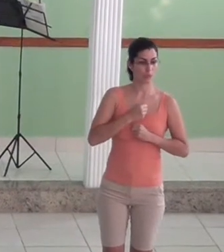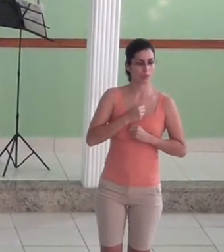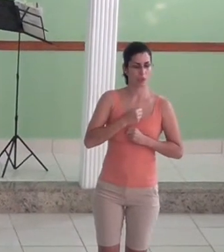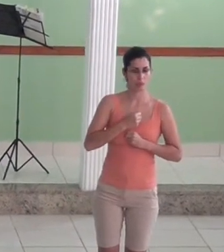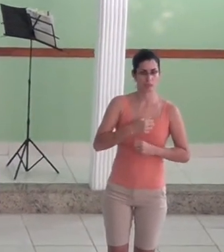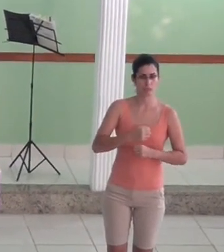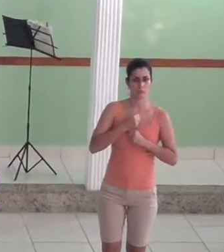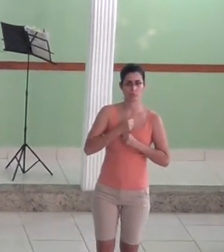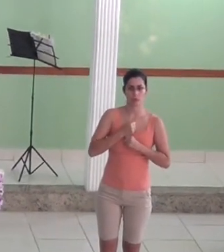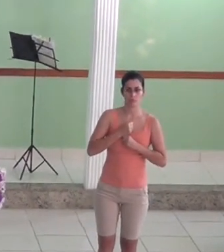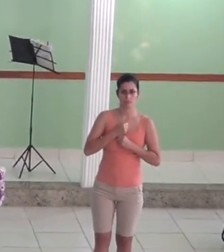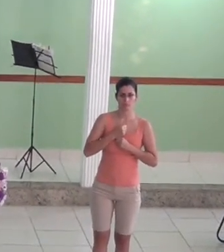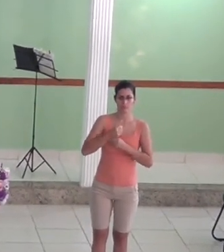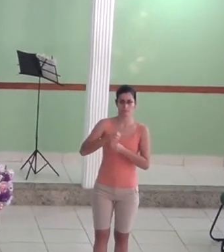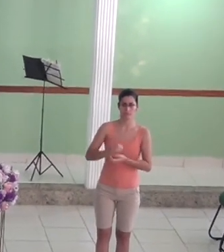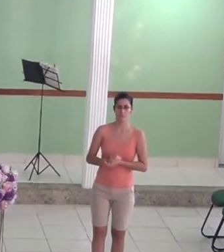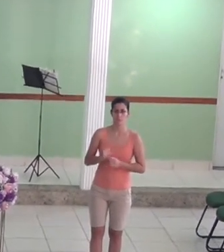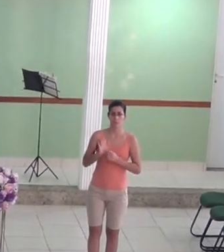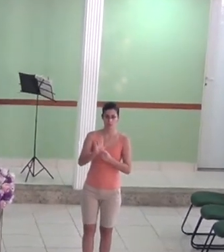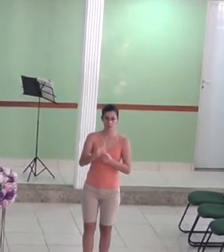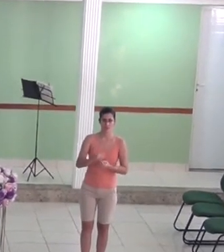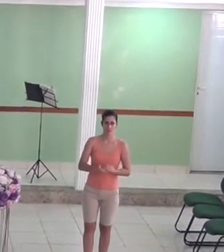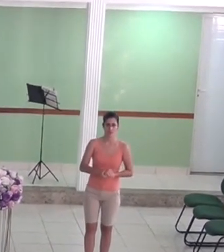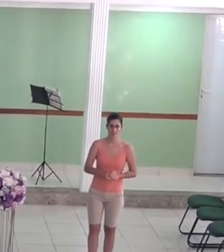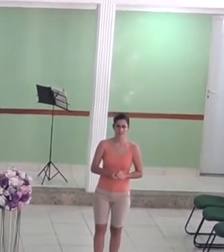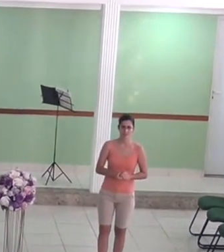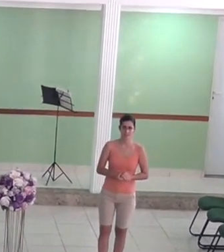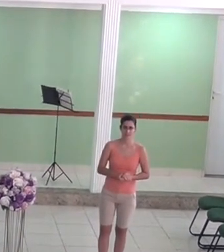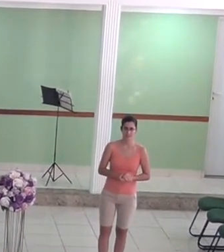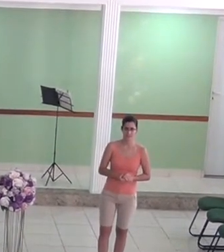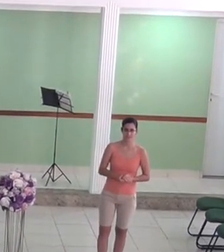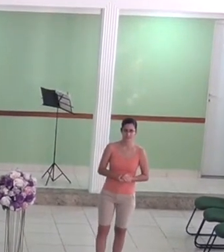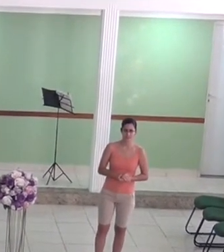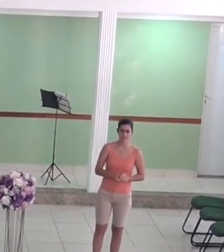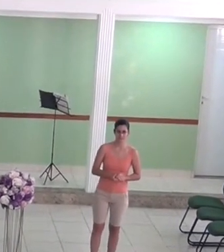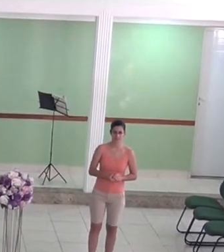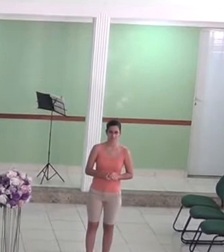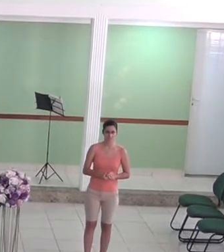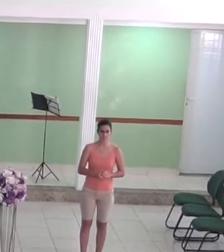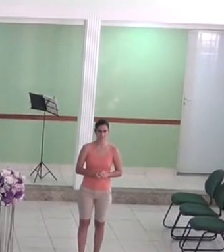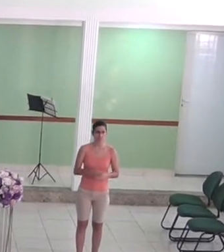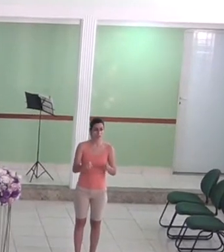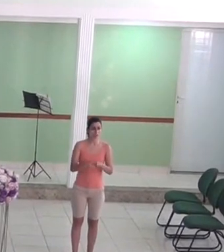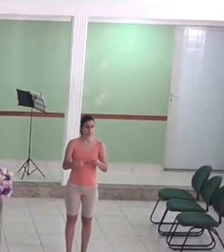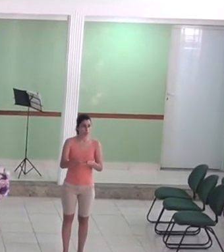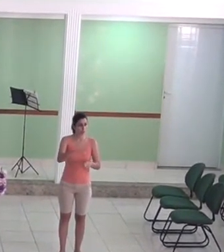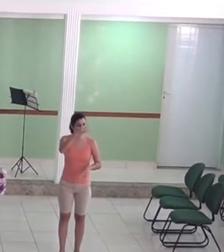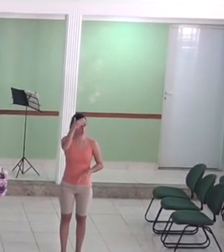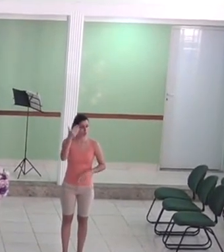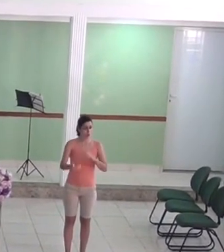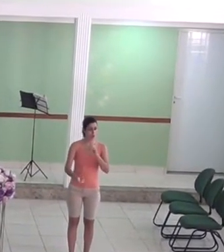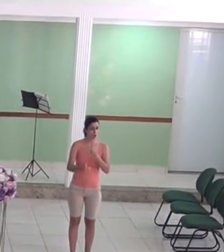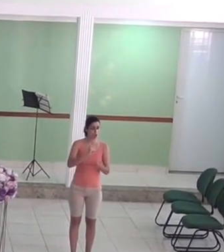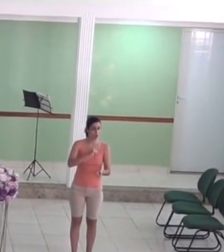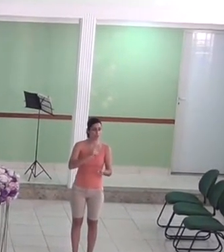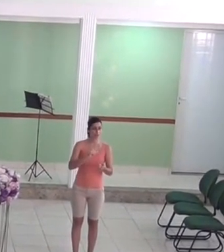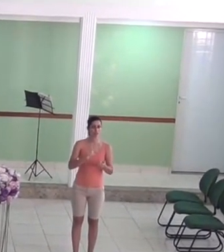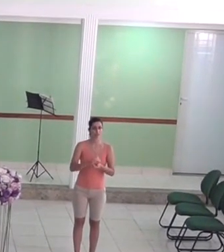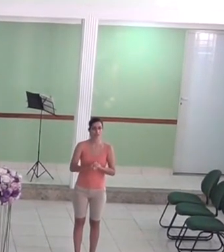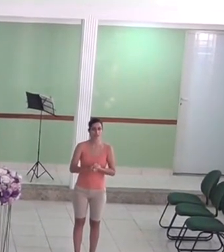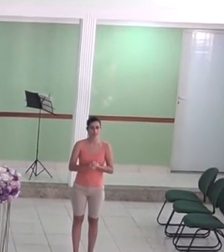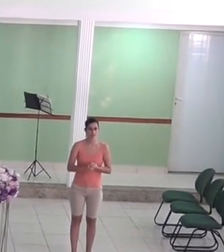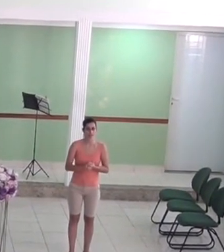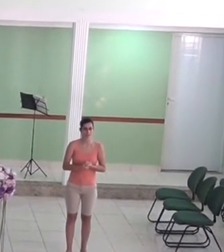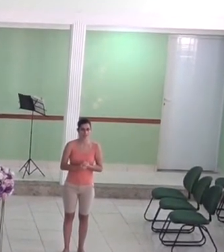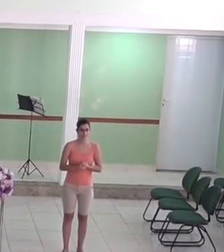Caio Rios 7, né? Claro, o CR é o nosso CR7. Os demais atletas vitoriosos. Vou